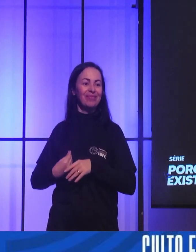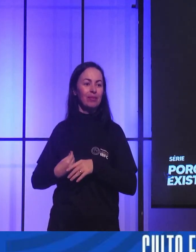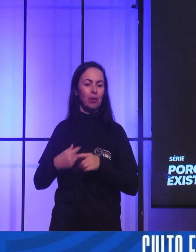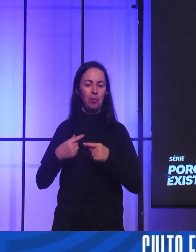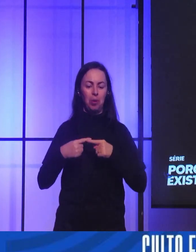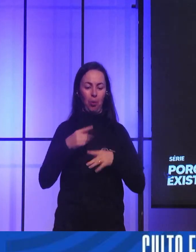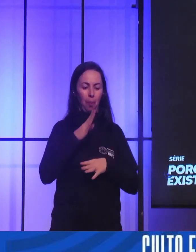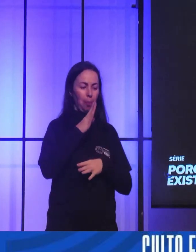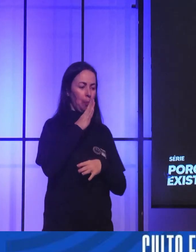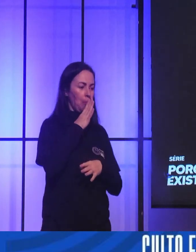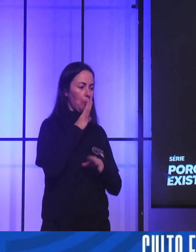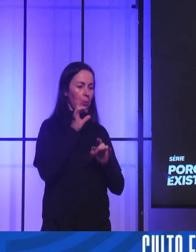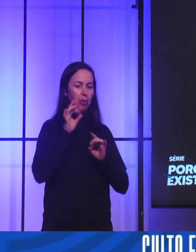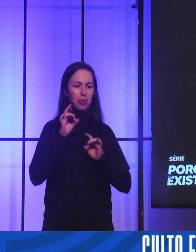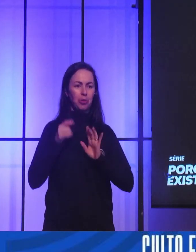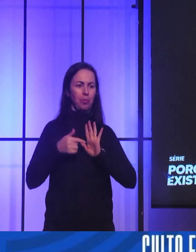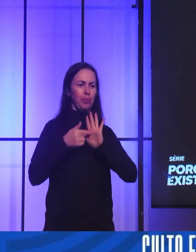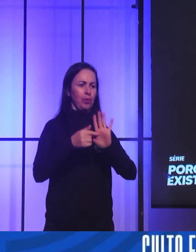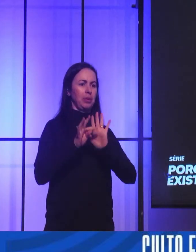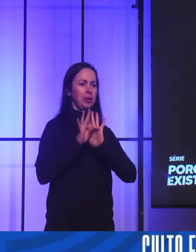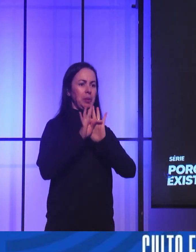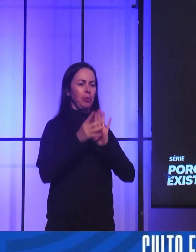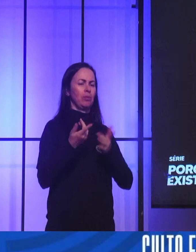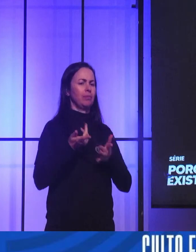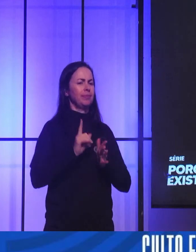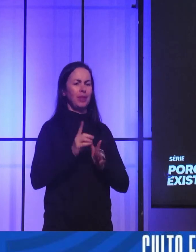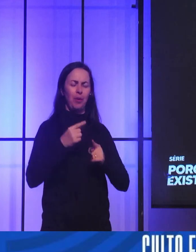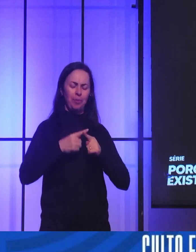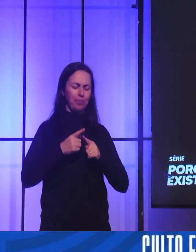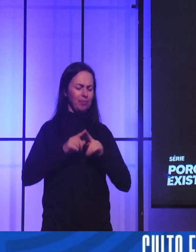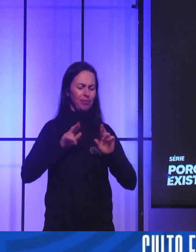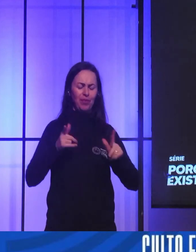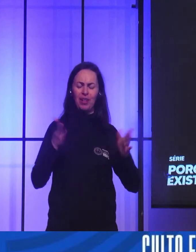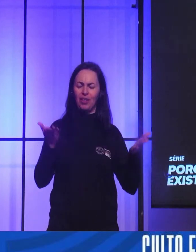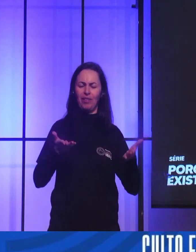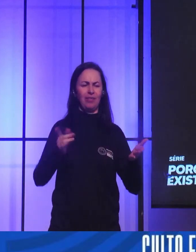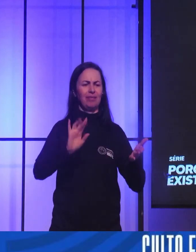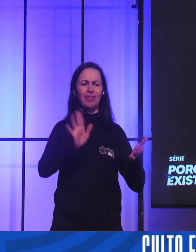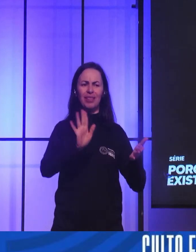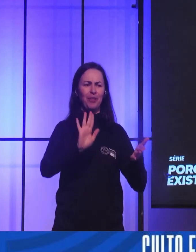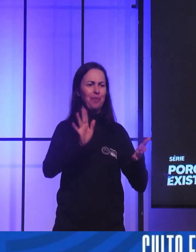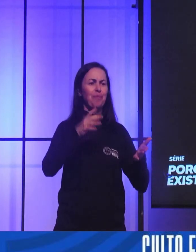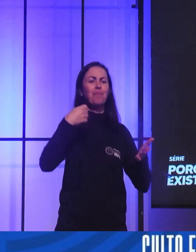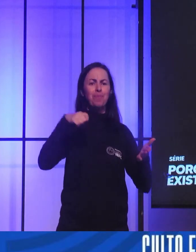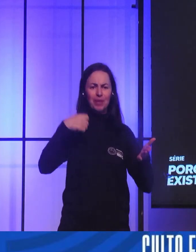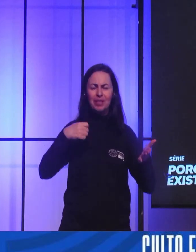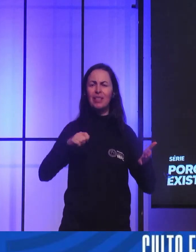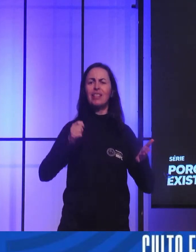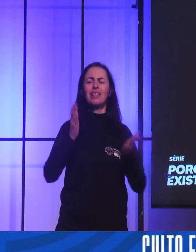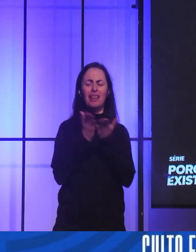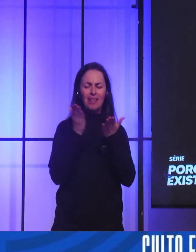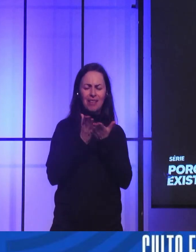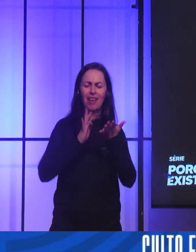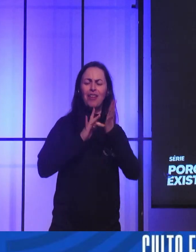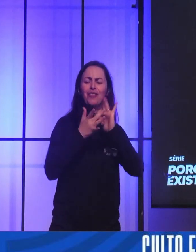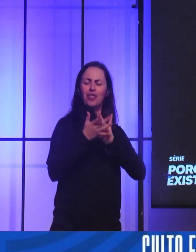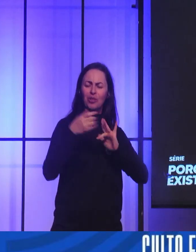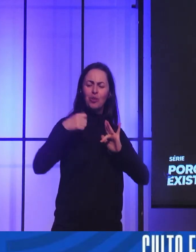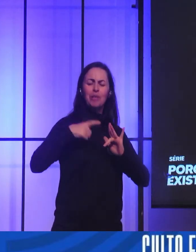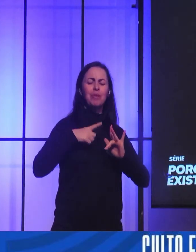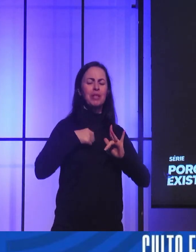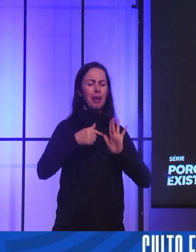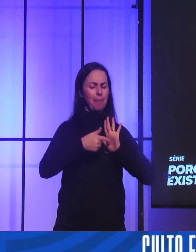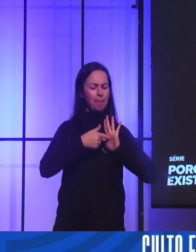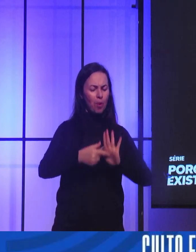nada, só o meu testemunho marca. Pelo amor de Deus, isso é coisa de escoteiro. O crente em Jesus tem que se comportar bem,